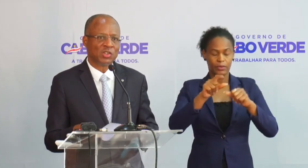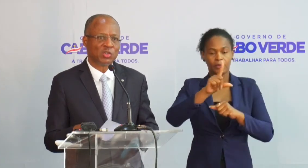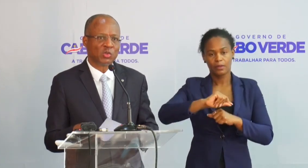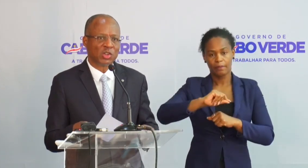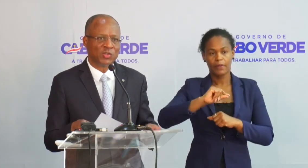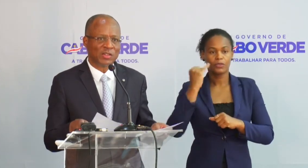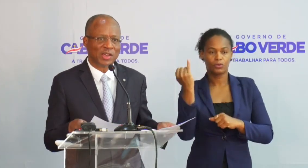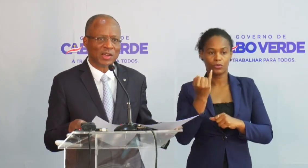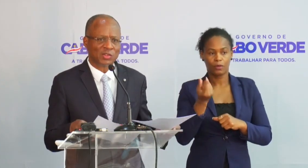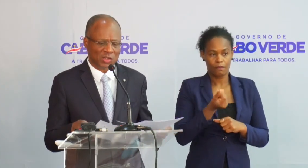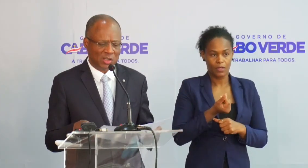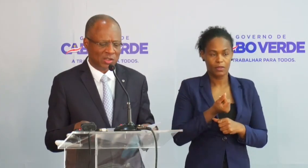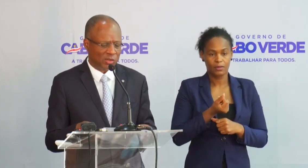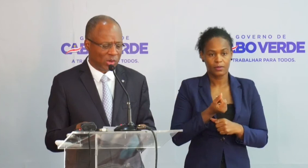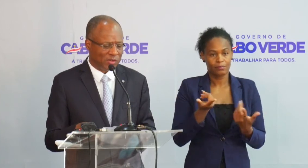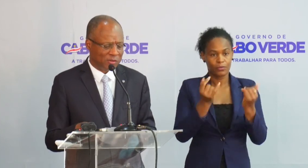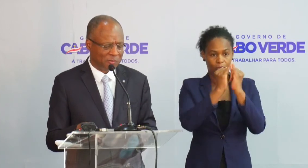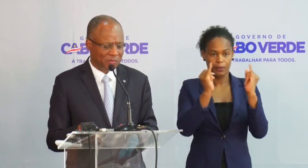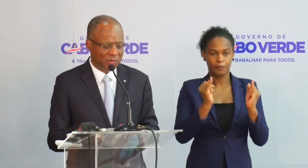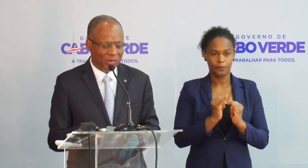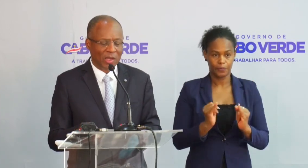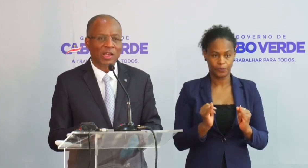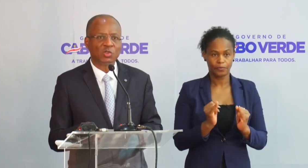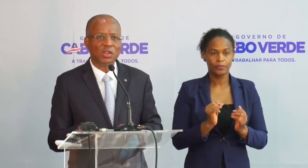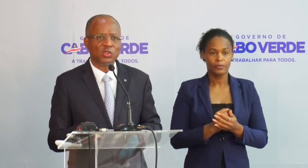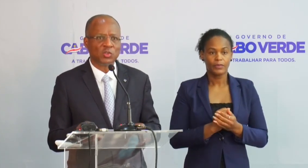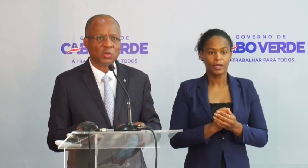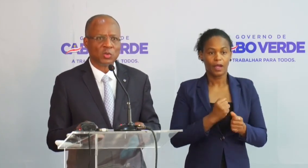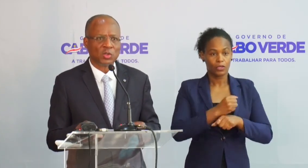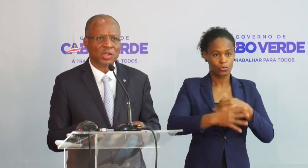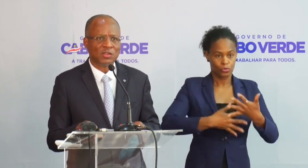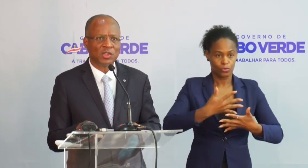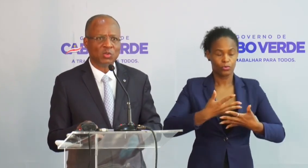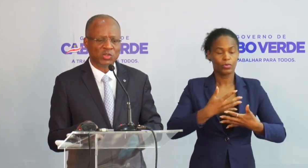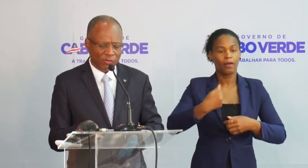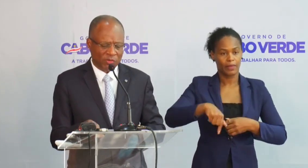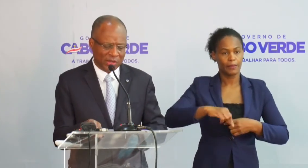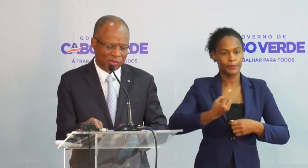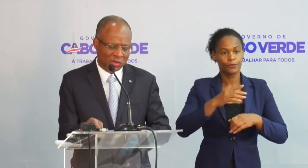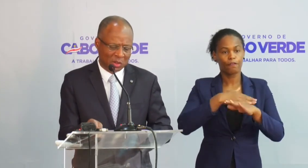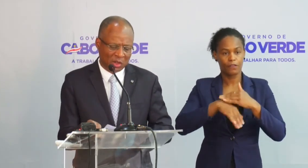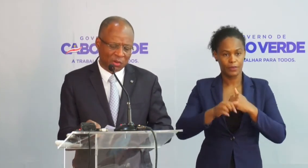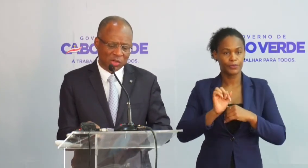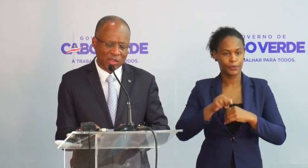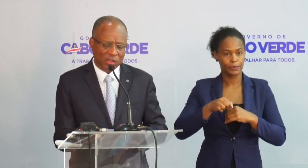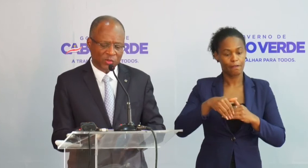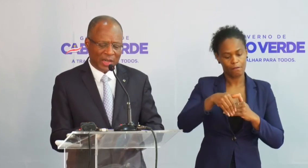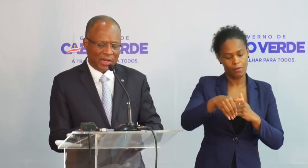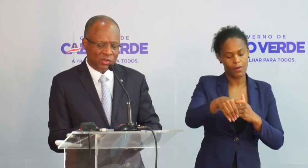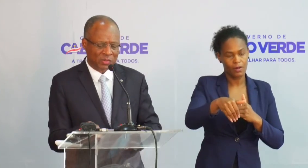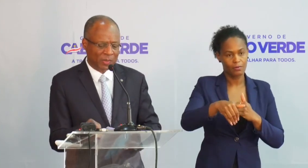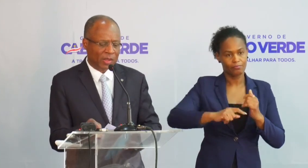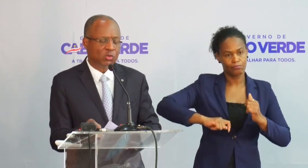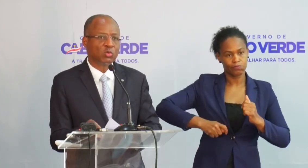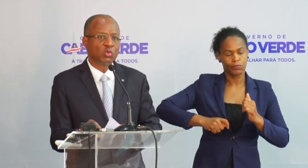das instituições financeiras internacionais. Ações têm sido desenvolvidas e vão ser